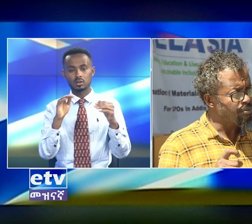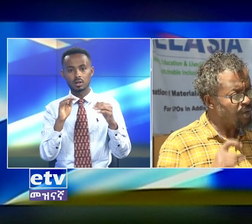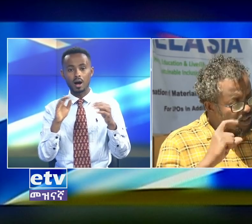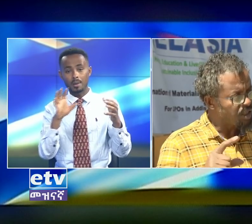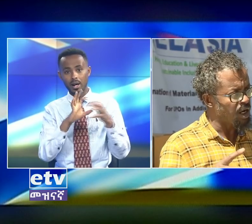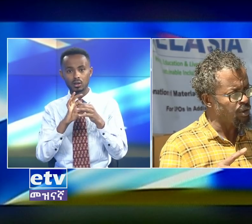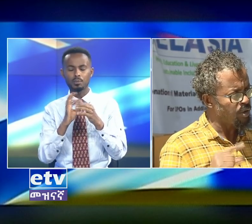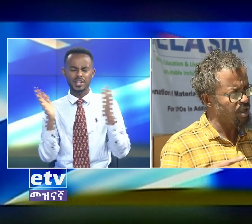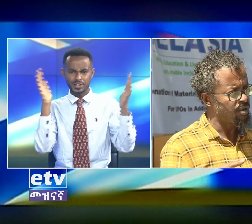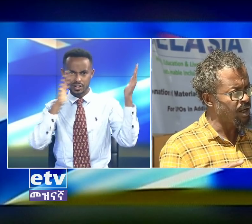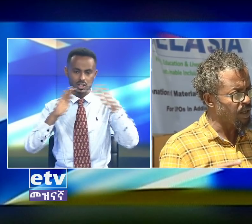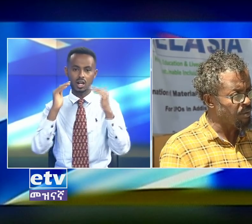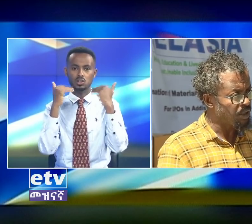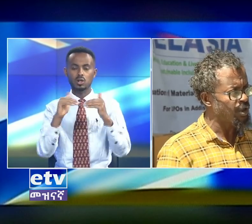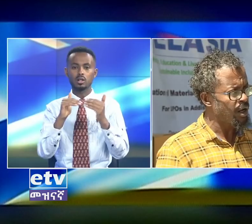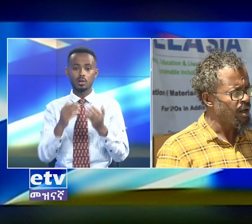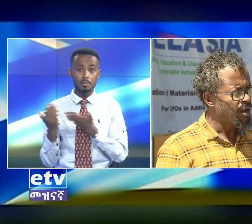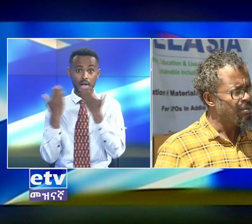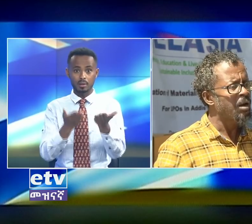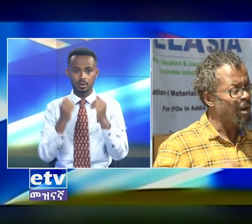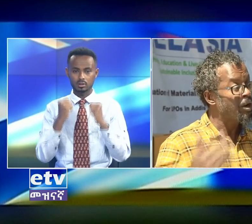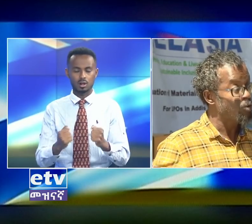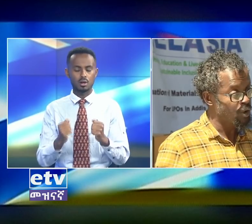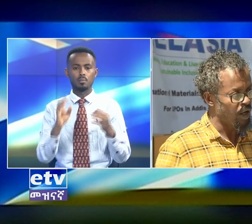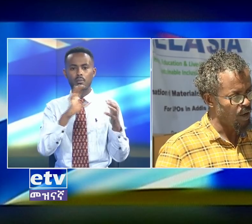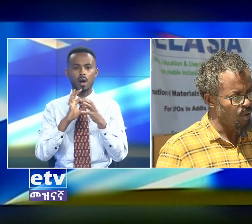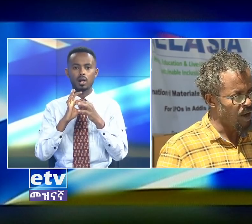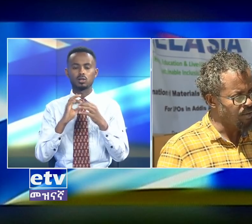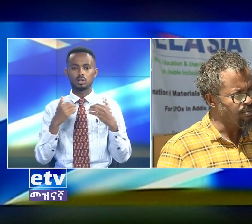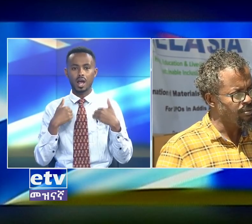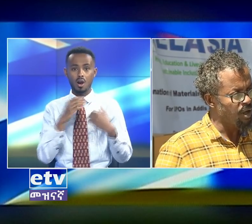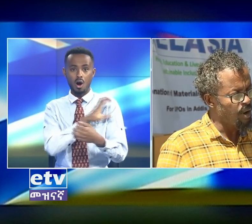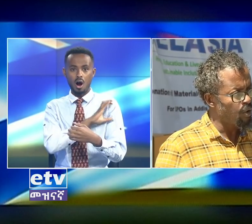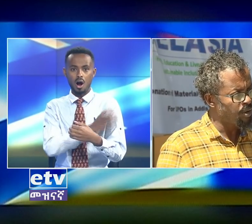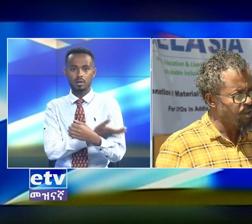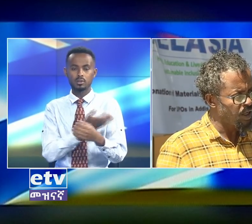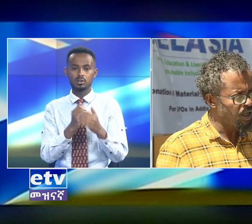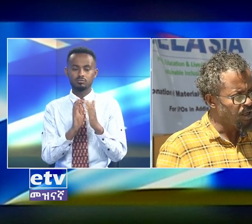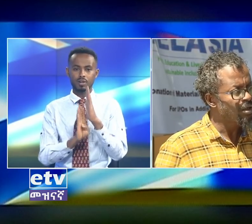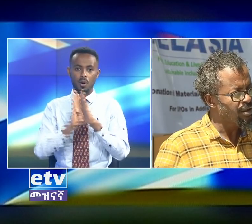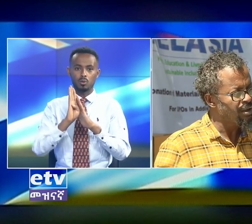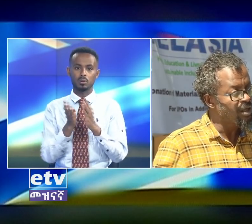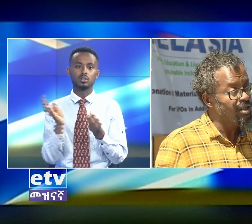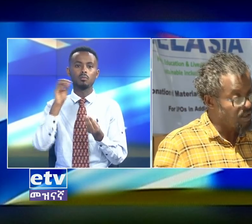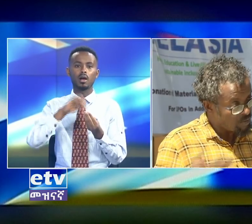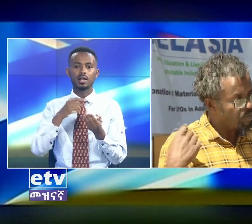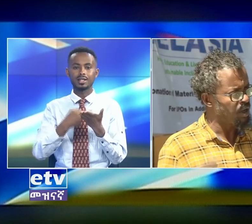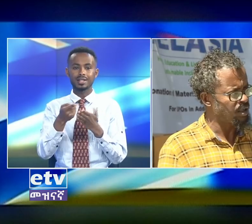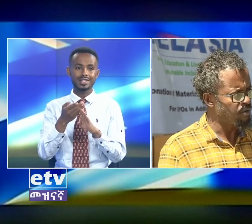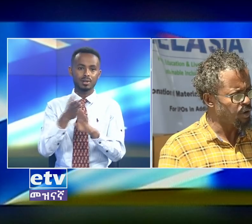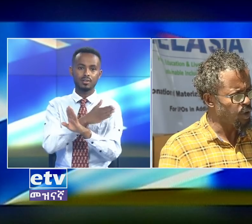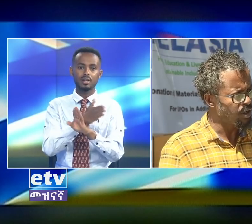ለማህበራቶች በየችግራቸው ልክ መቅረብ ከተቻለ በቃ ማህበራቶች ጋር ያለው አቅም ከማጎልበት በዘለለ እንደዚህ ከዚህ